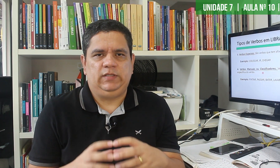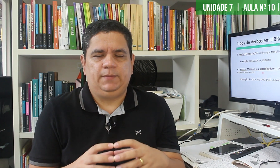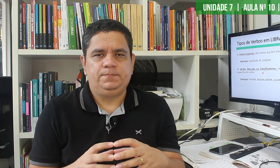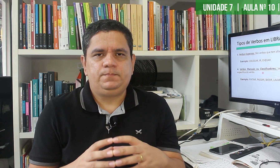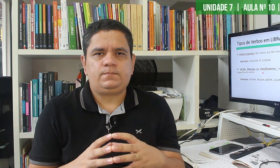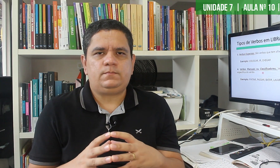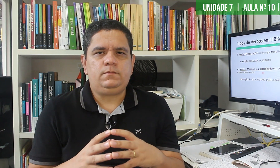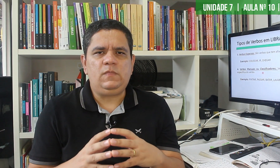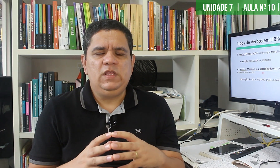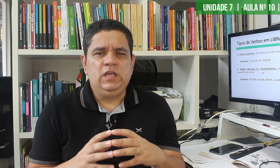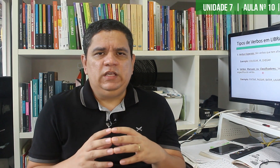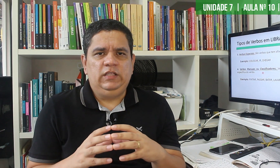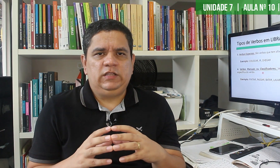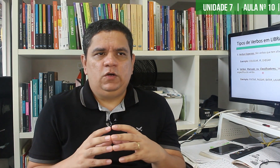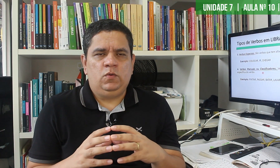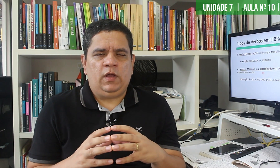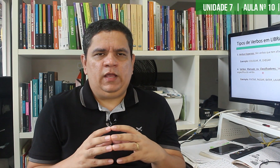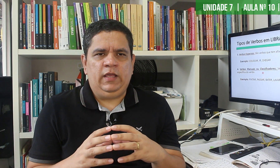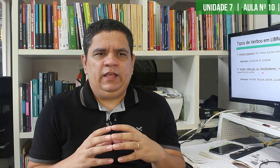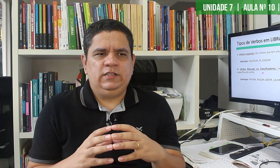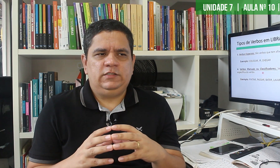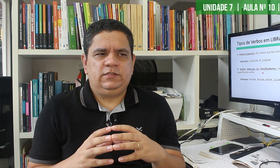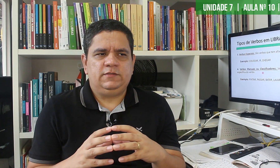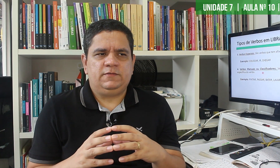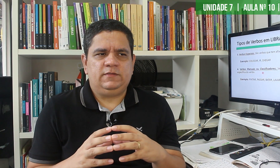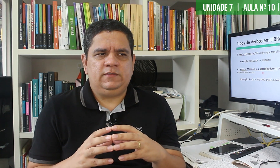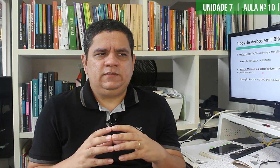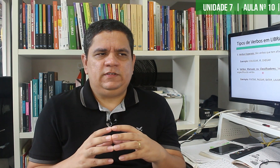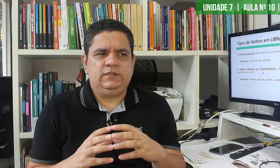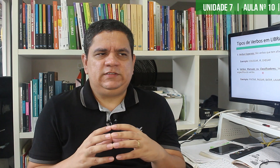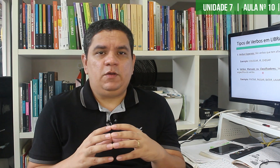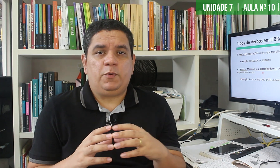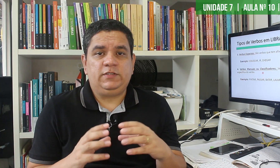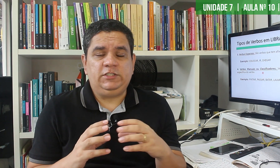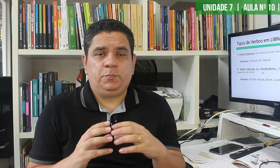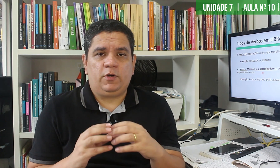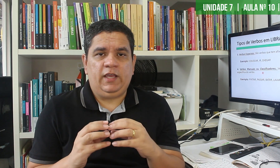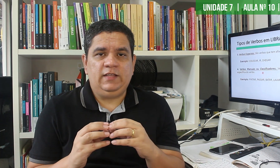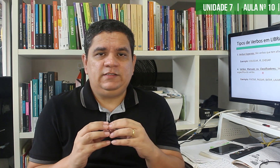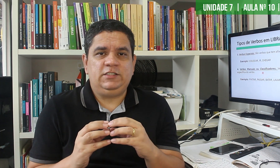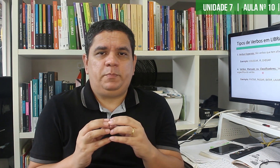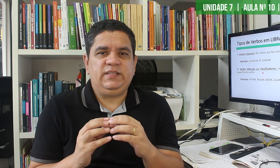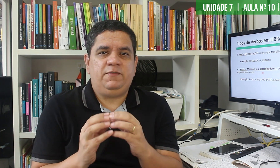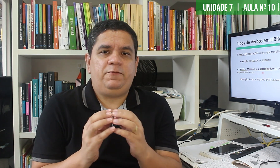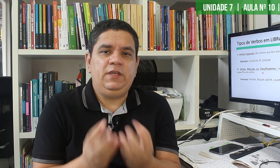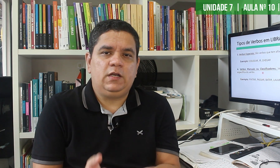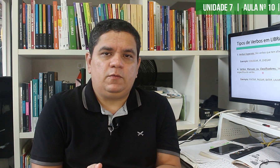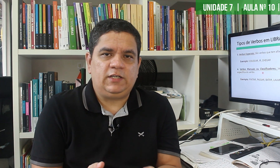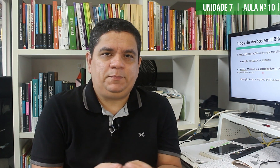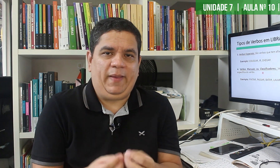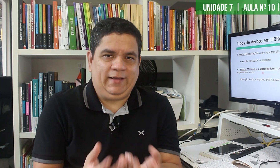tá? Então, eles são importantes porque eles especificam